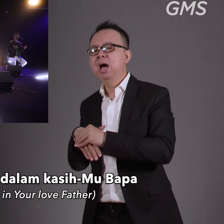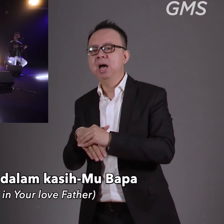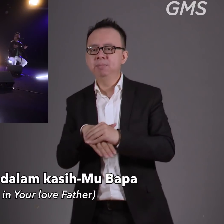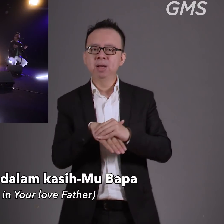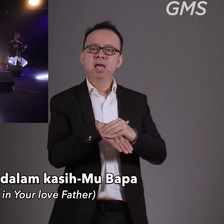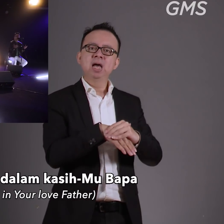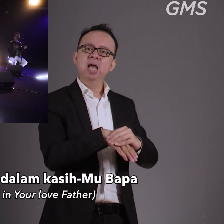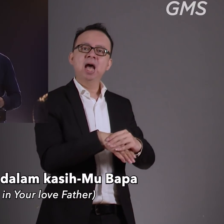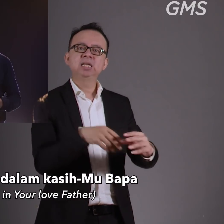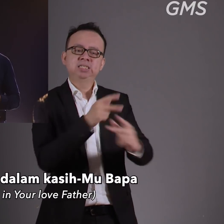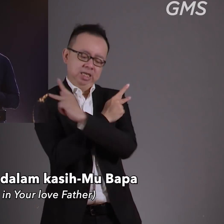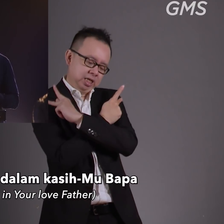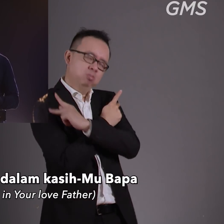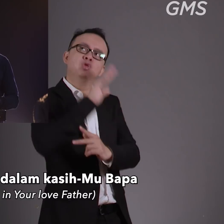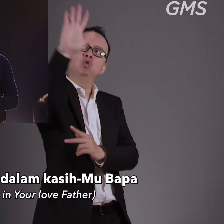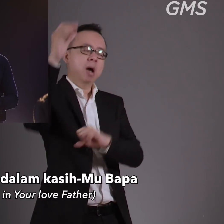dalam